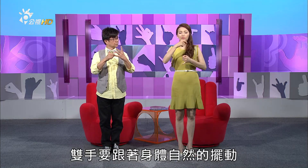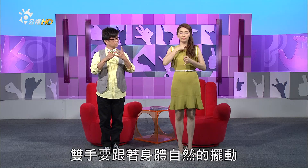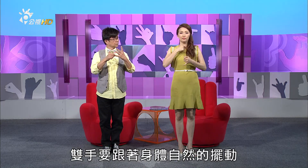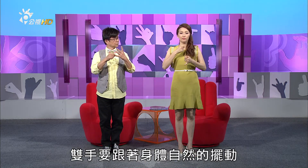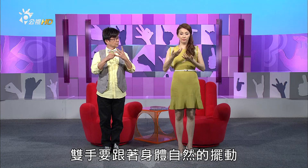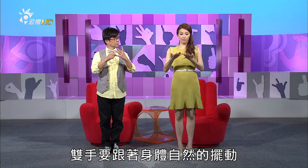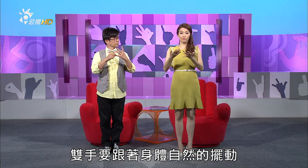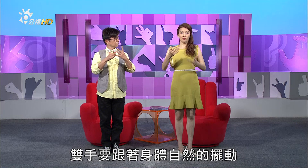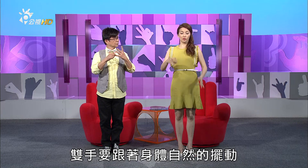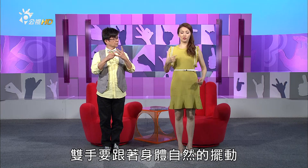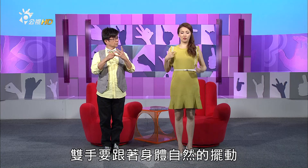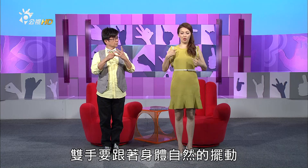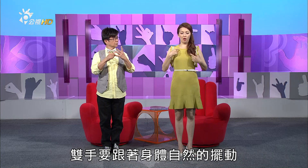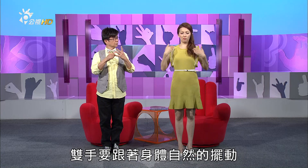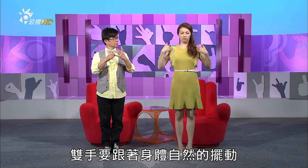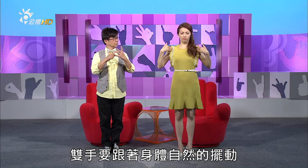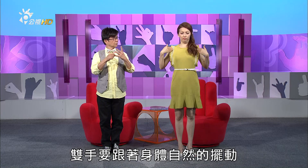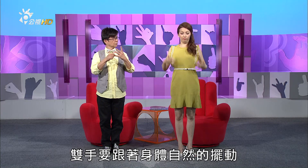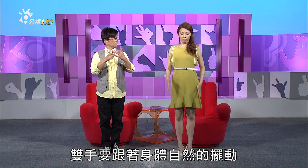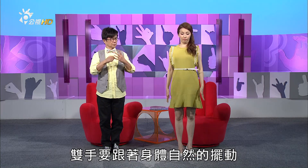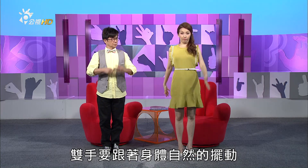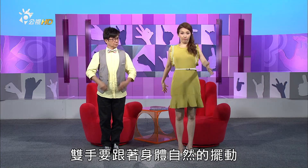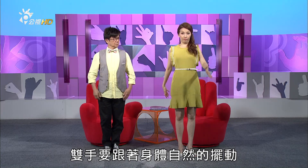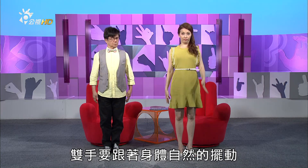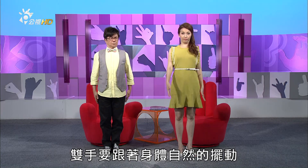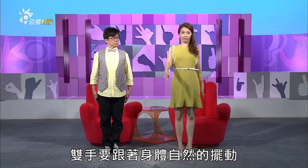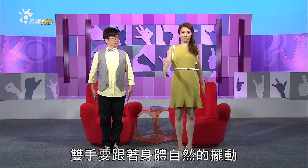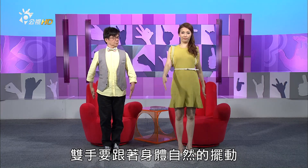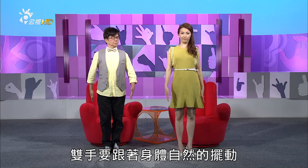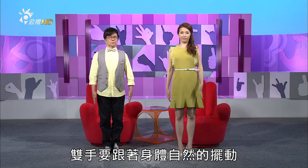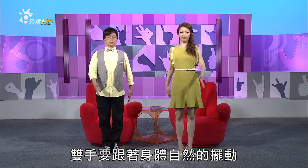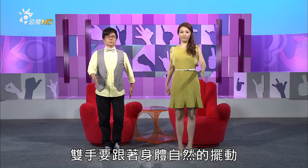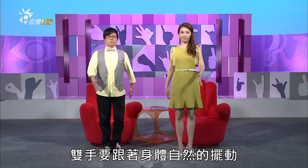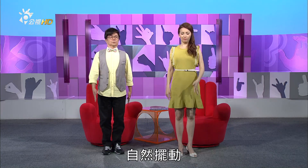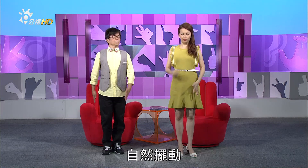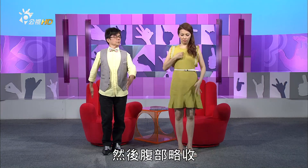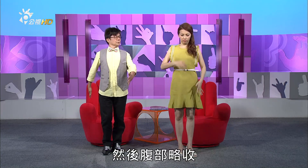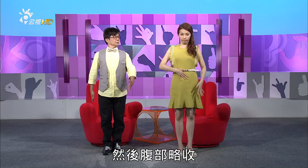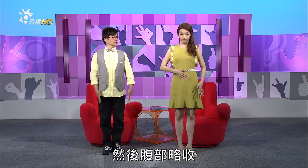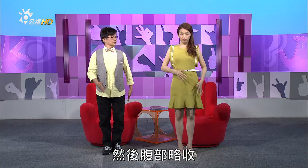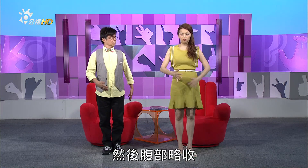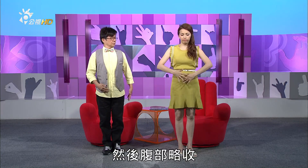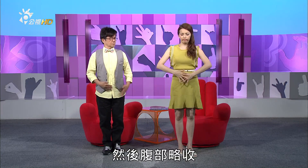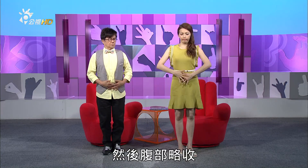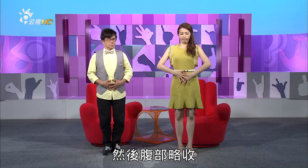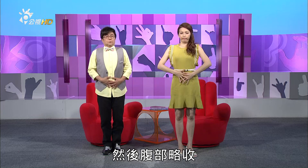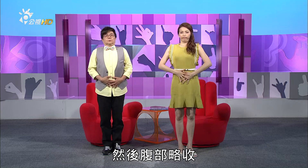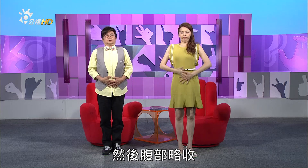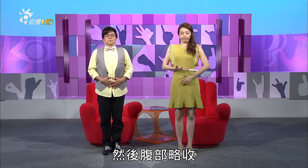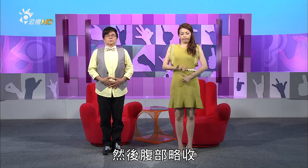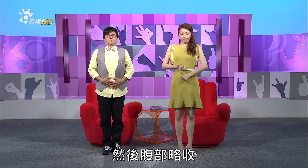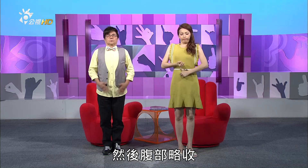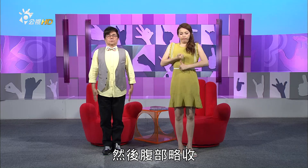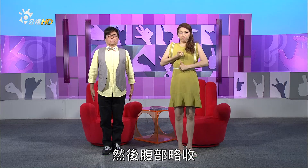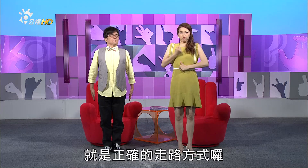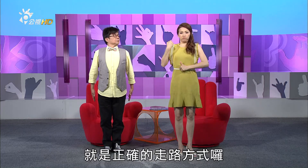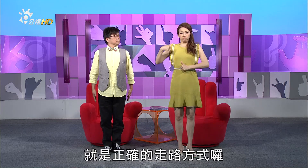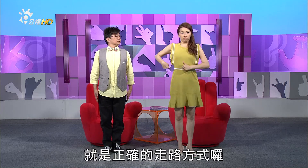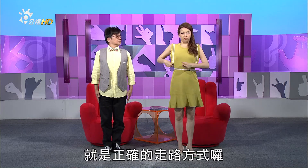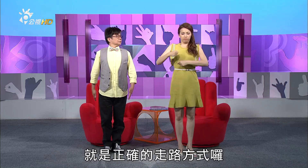要跟着身体自然的摆动， 自然摆动， 然后呢，腹部略收，就是正确